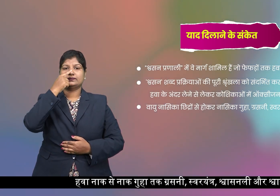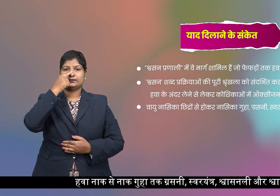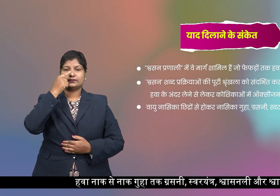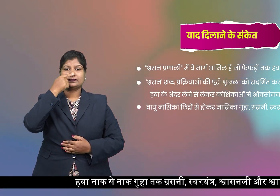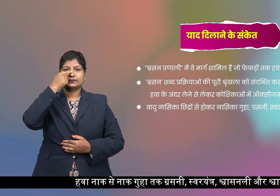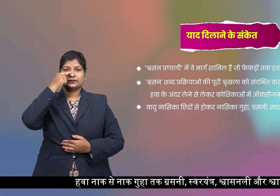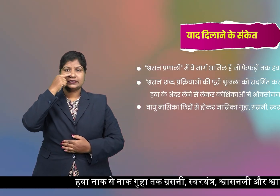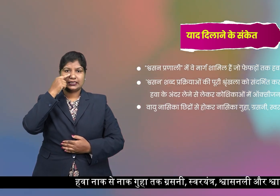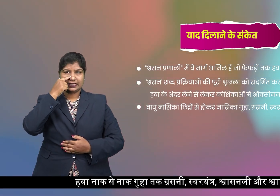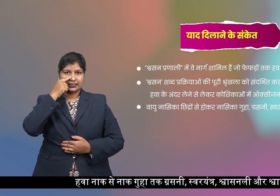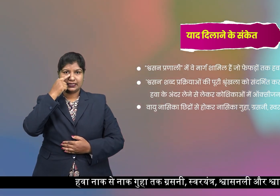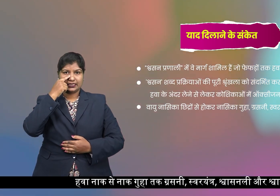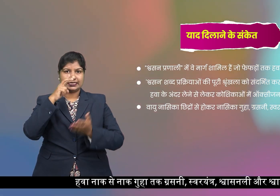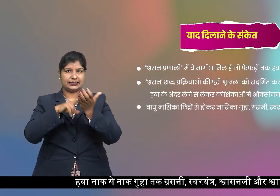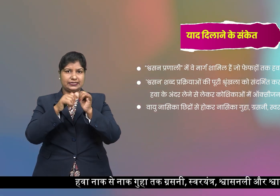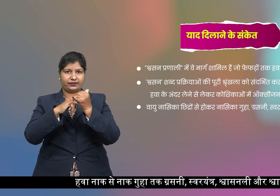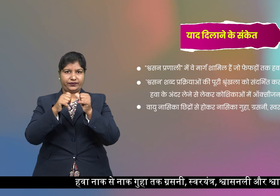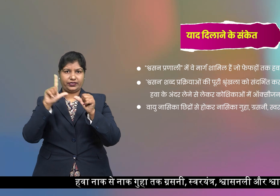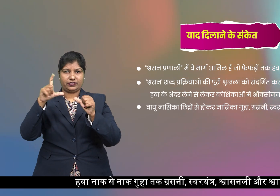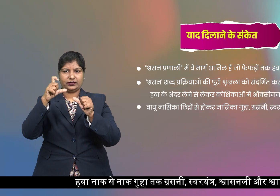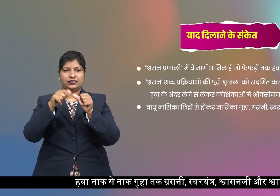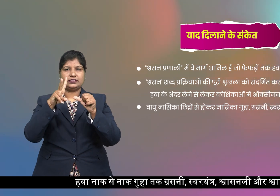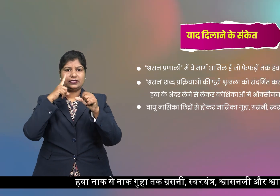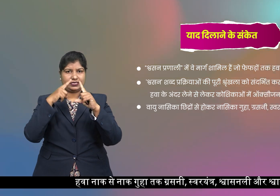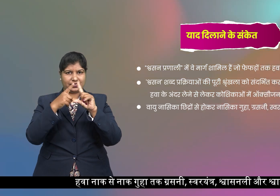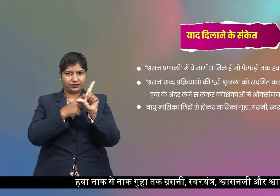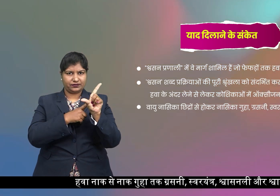यांत्रिका, श्वासनली और श्वासनालियों